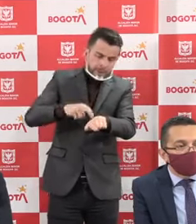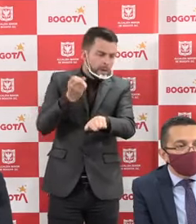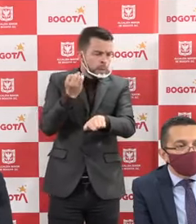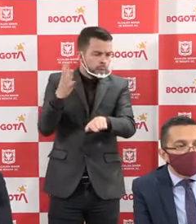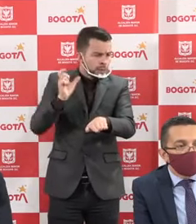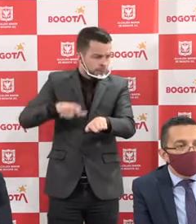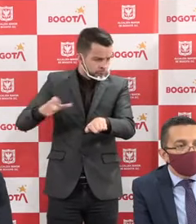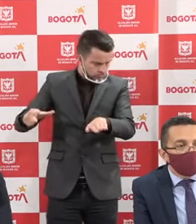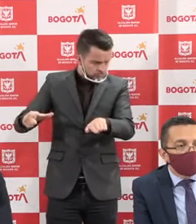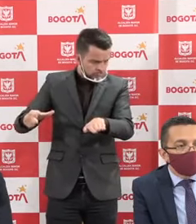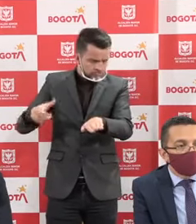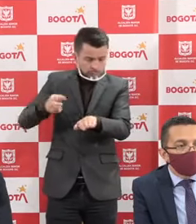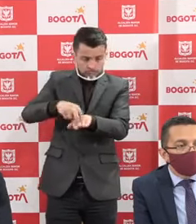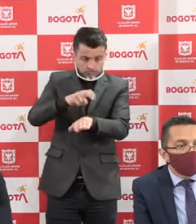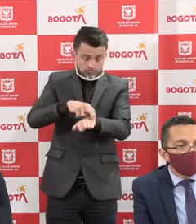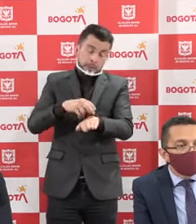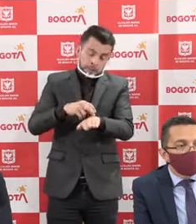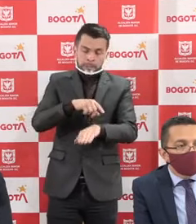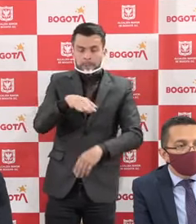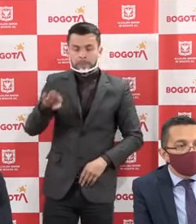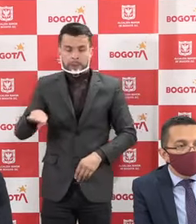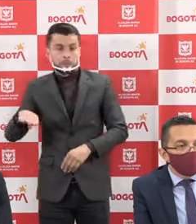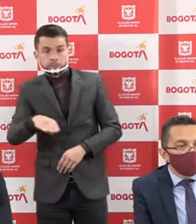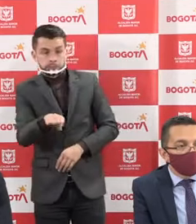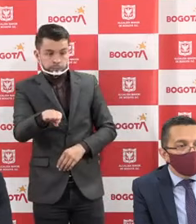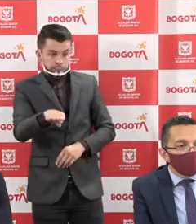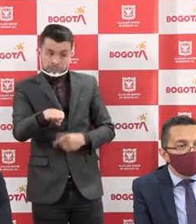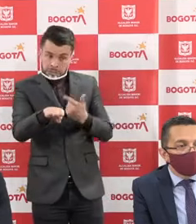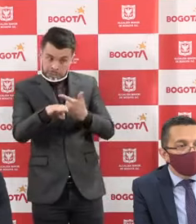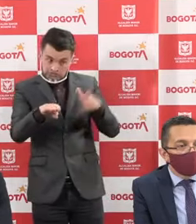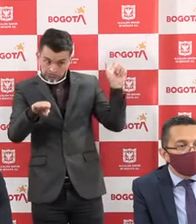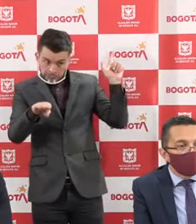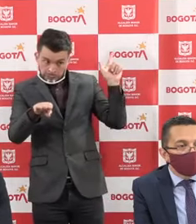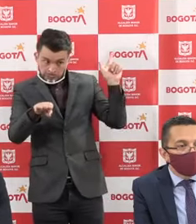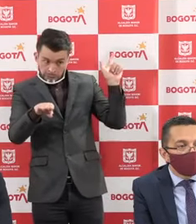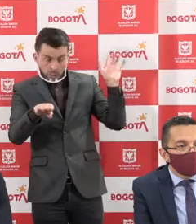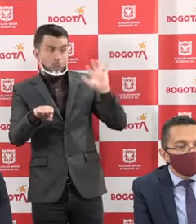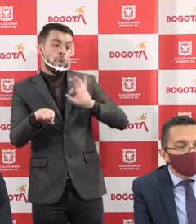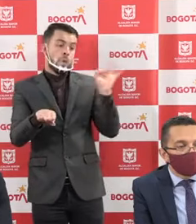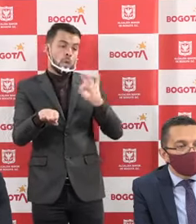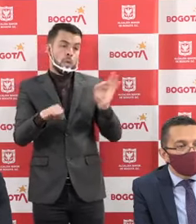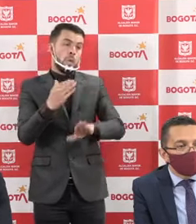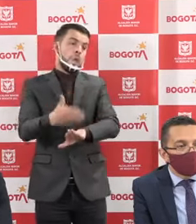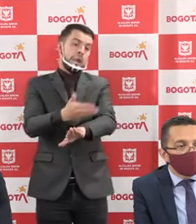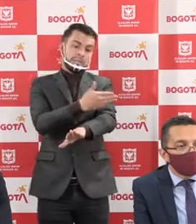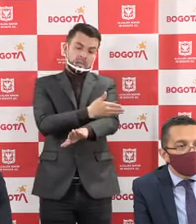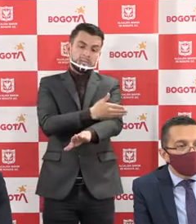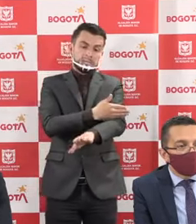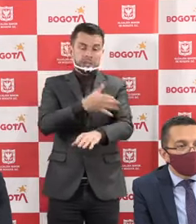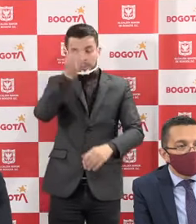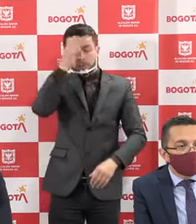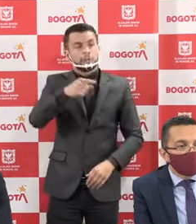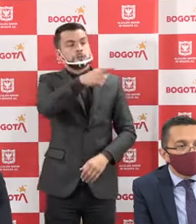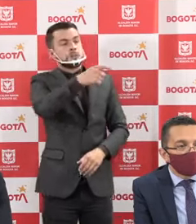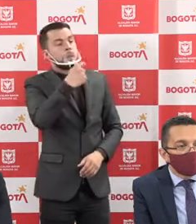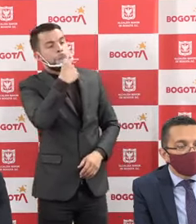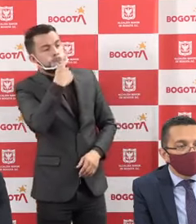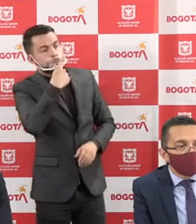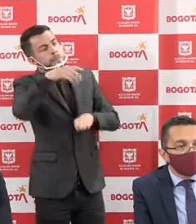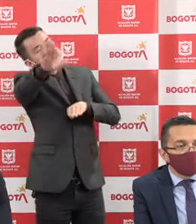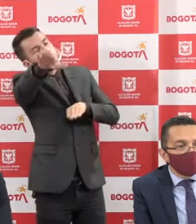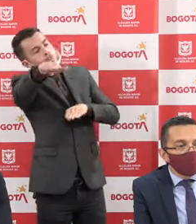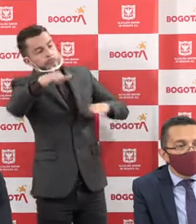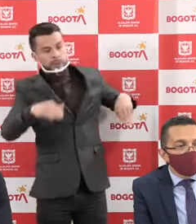si se podrá circular libremente o la gente debe prepararse para que en algún punto también los padres les puedan hacer como